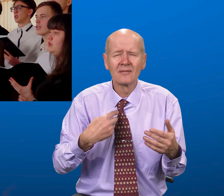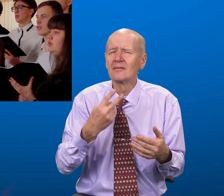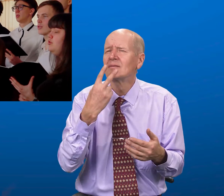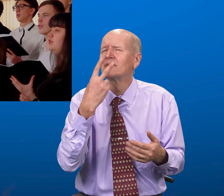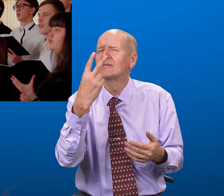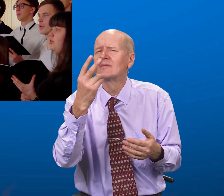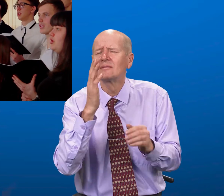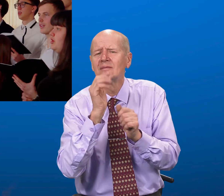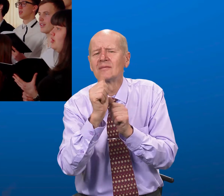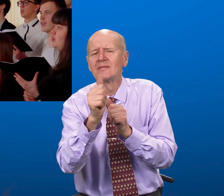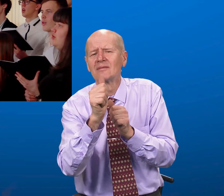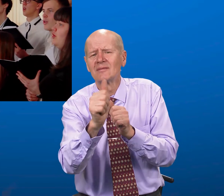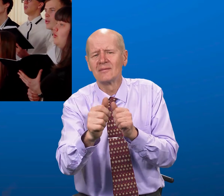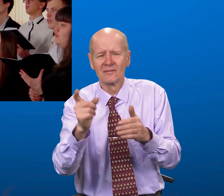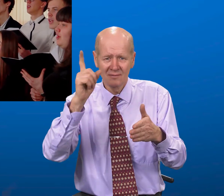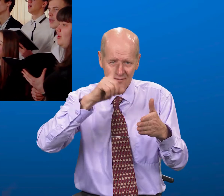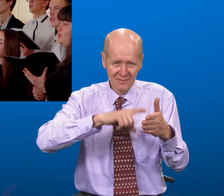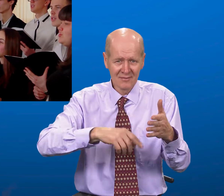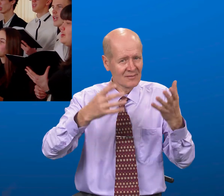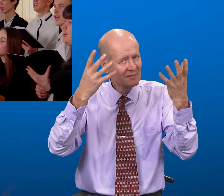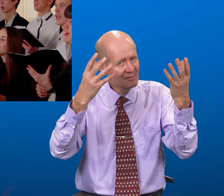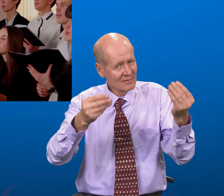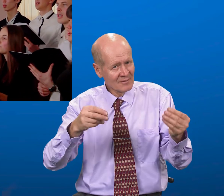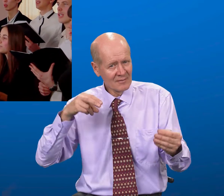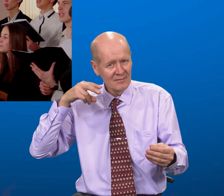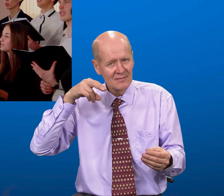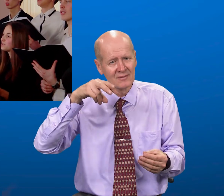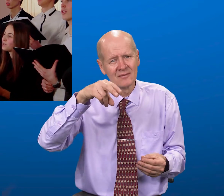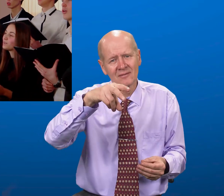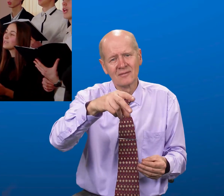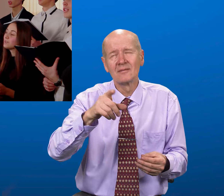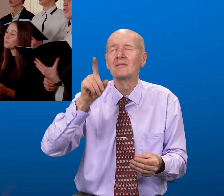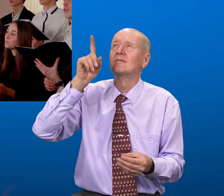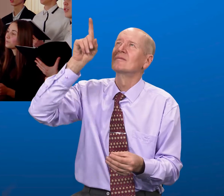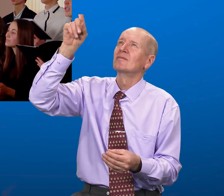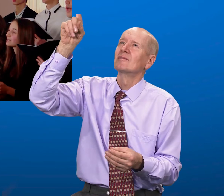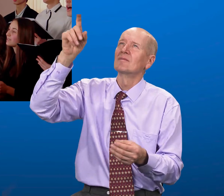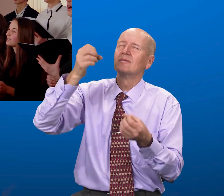Смотрю вперед, верю, день придет.